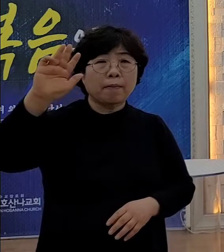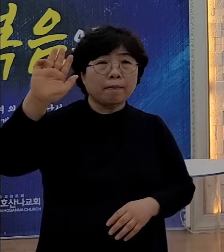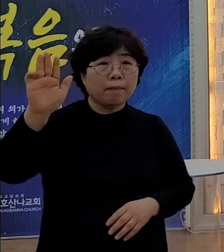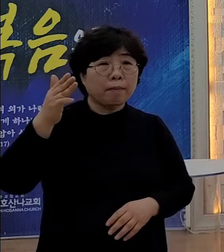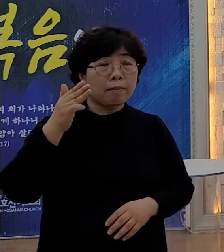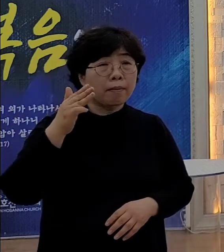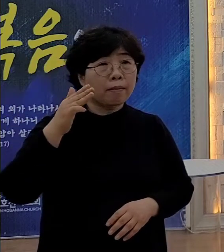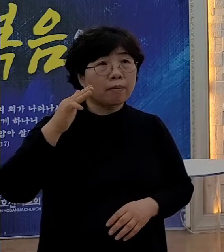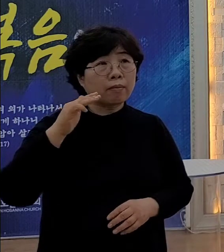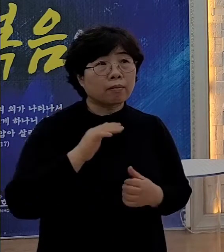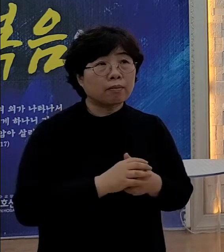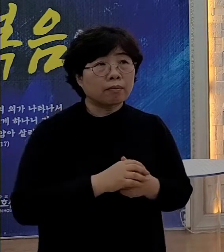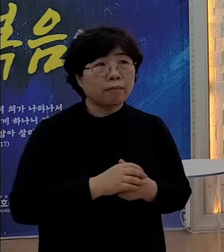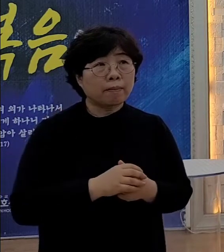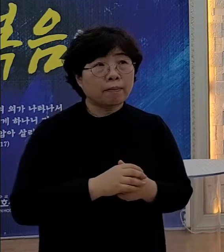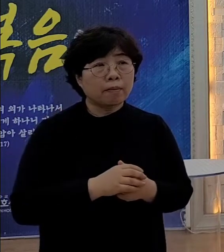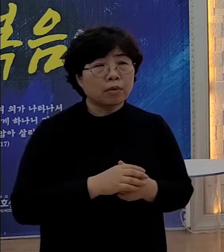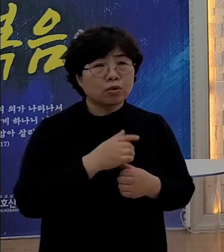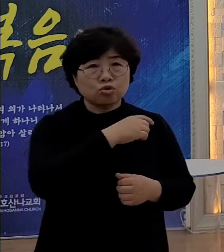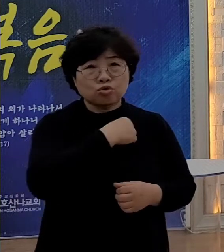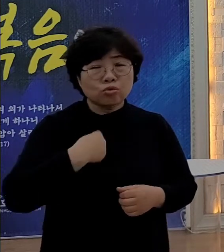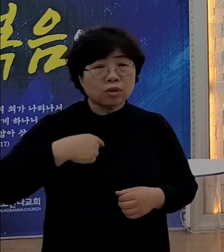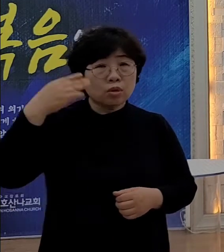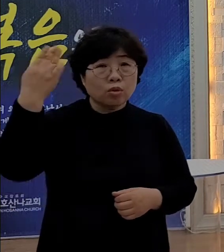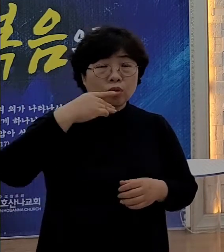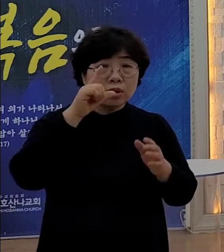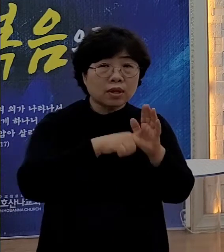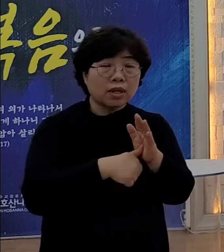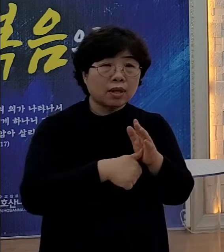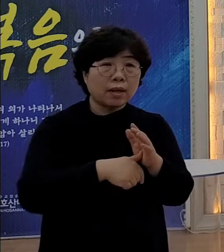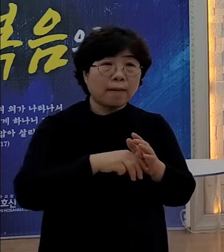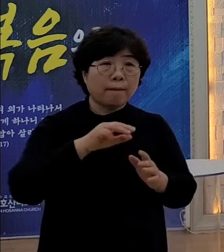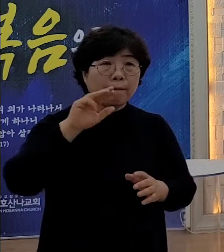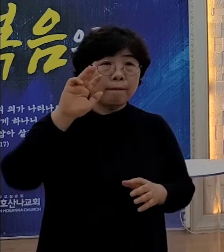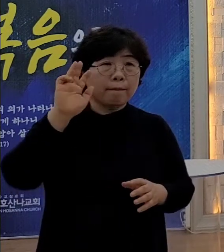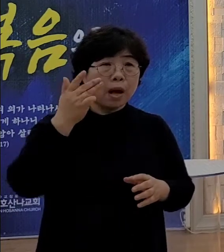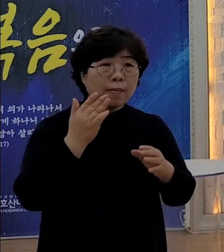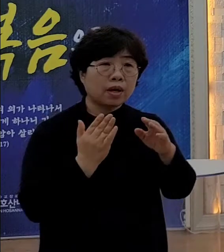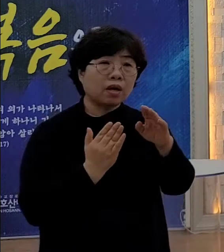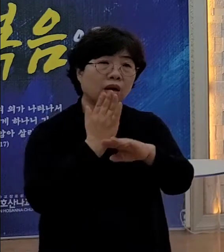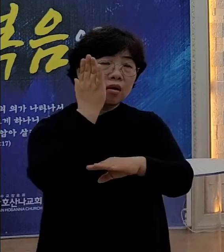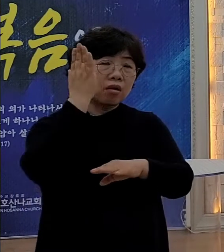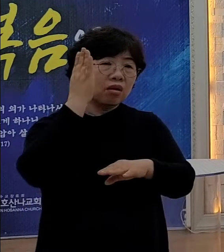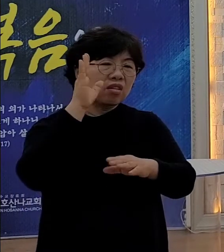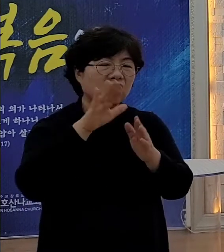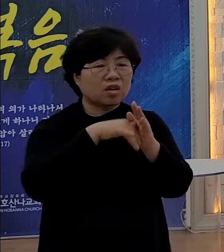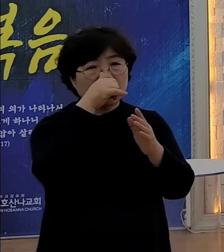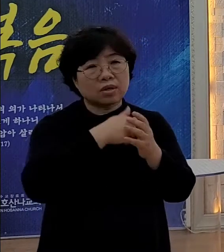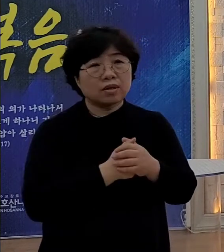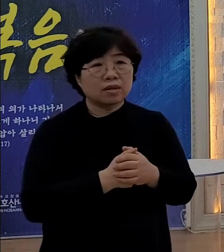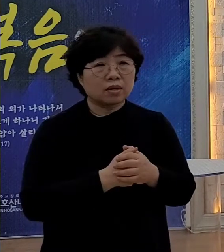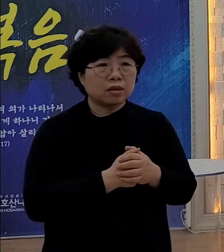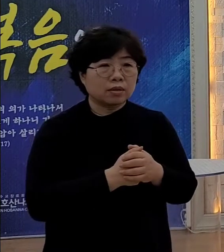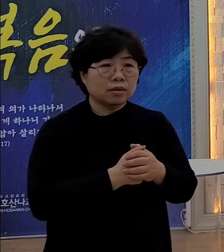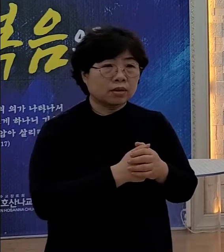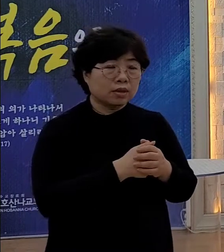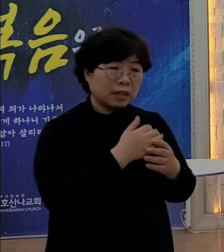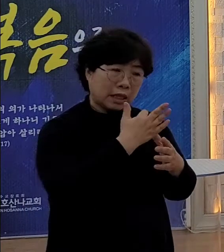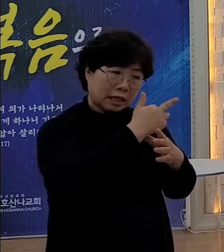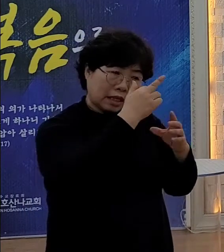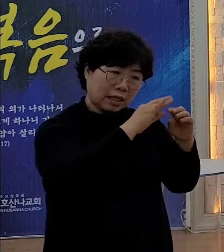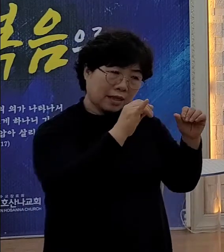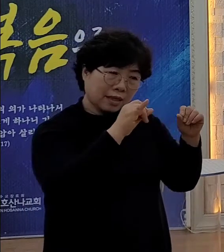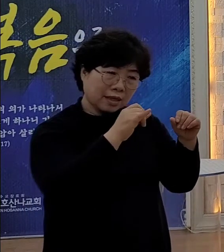미세먼지가 올 때는 정말 심각하다. 근데 그나마 우리는 이 경남, 양산 이 밑에 끝자락이라서